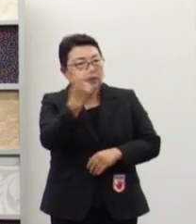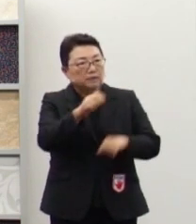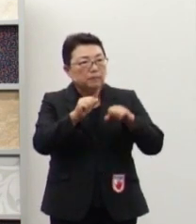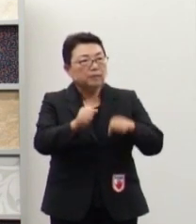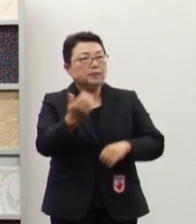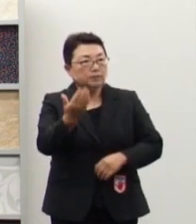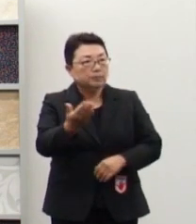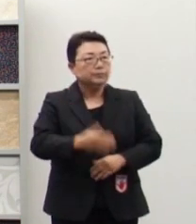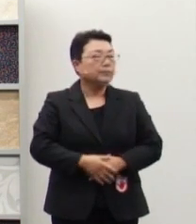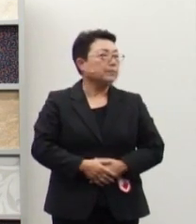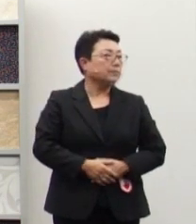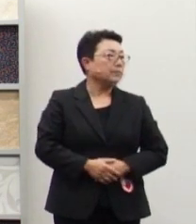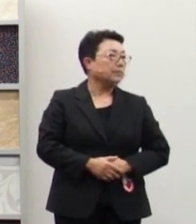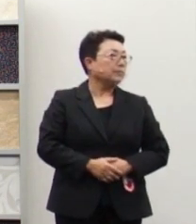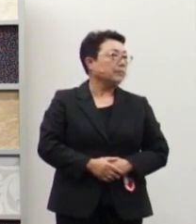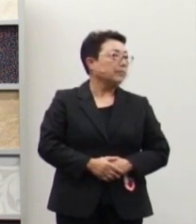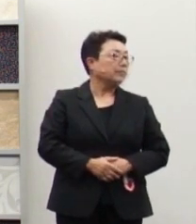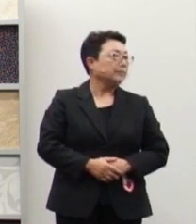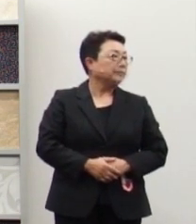CDC から、はい、